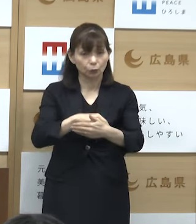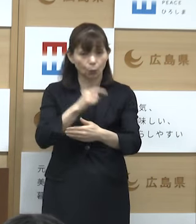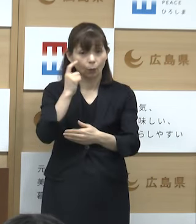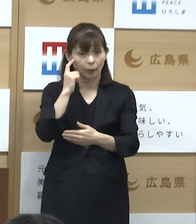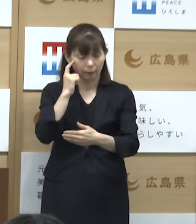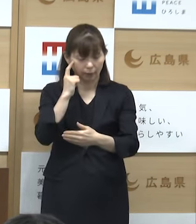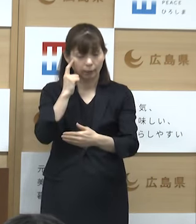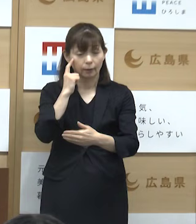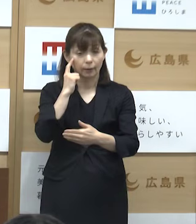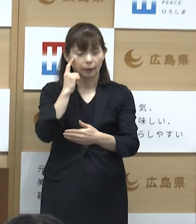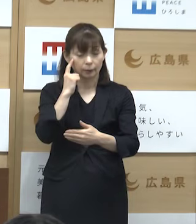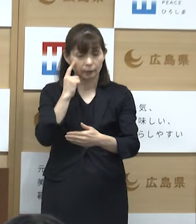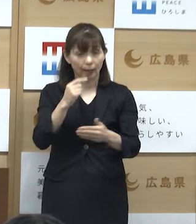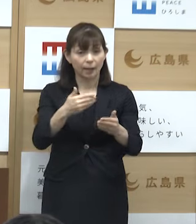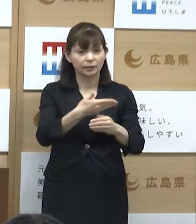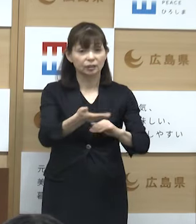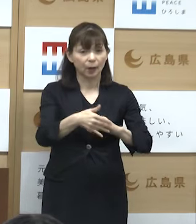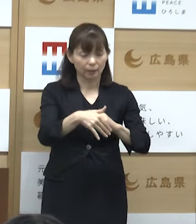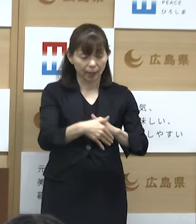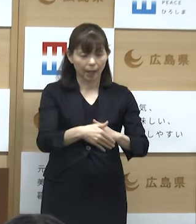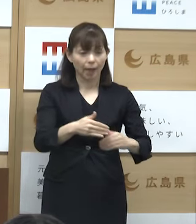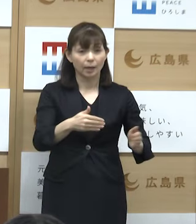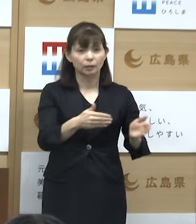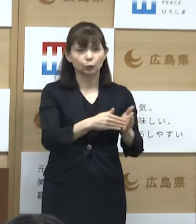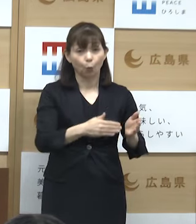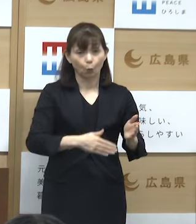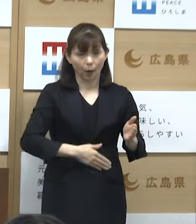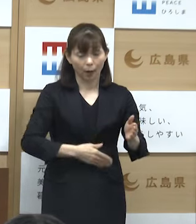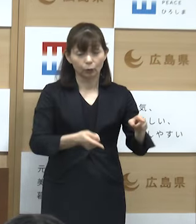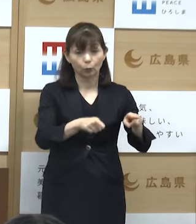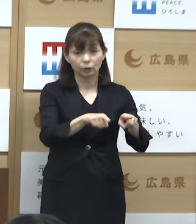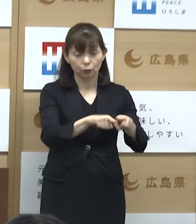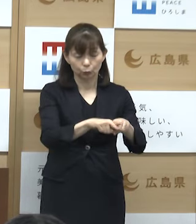庄原市と協議をして対応を検討することになると思うんですが、